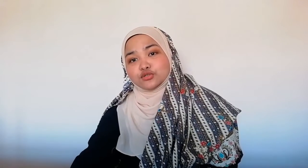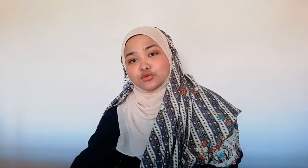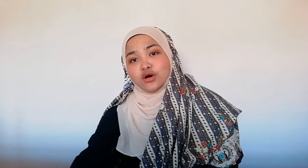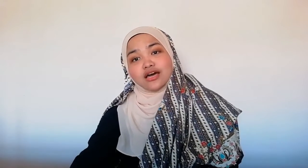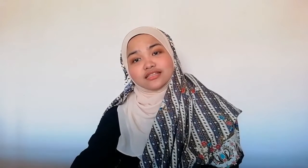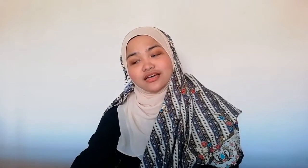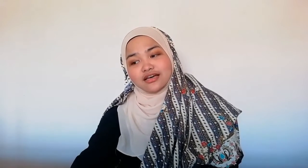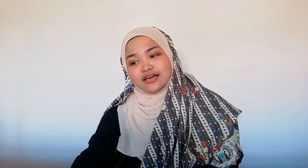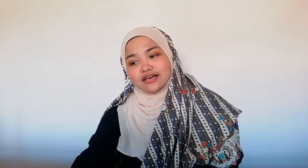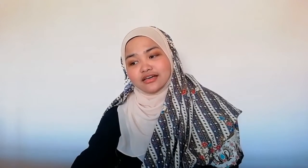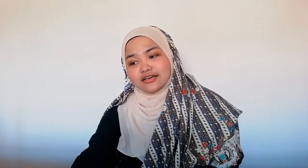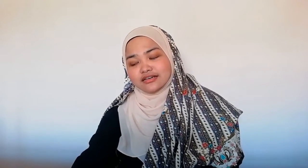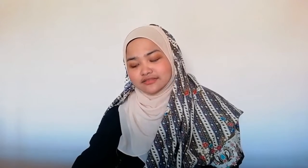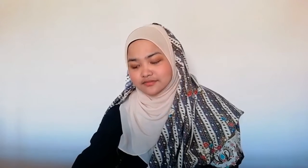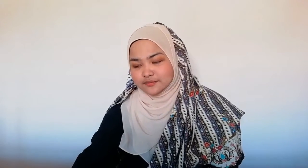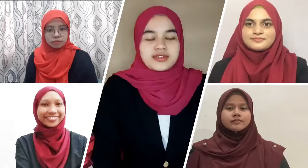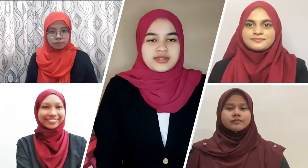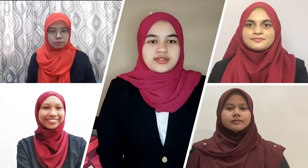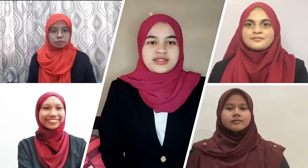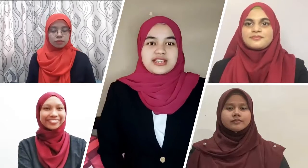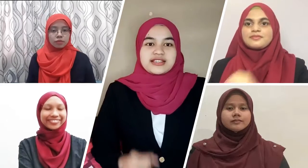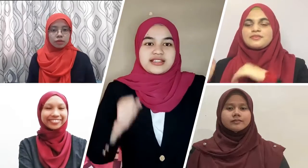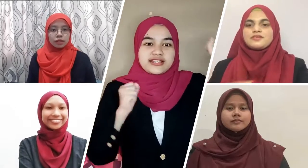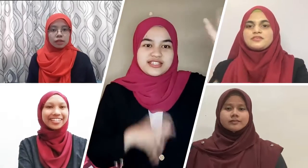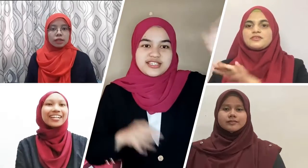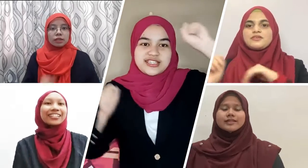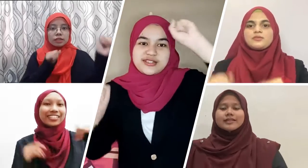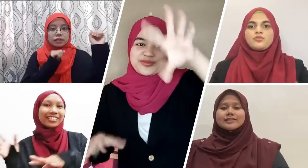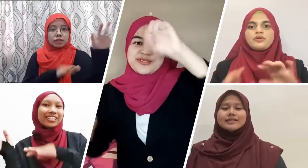menjadi kekuatan.